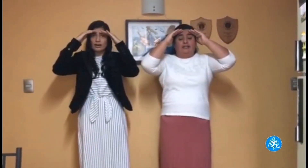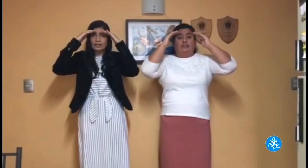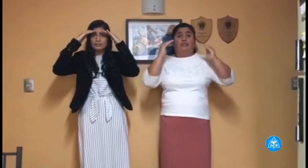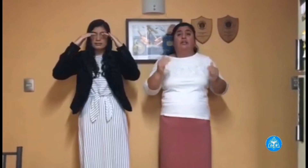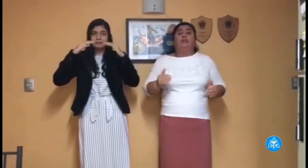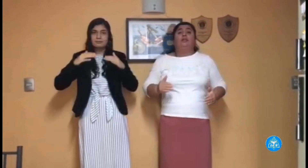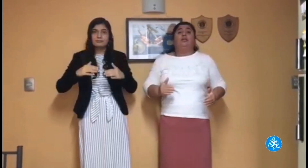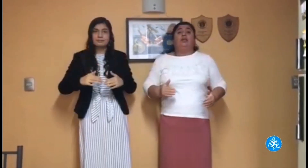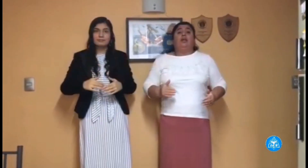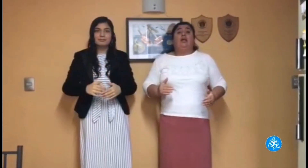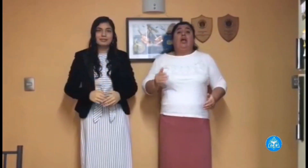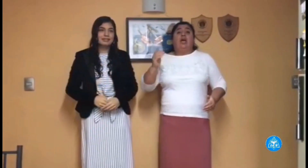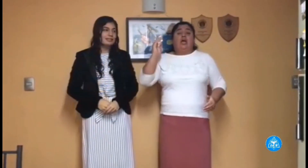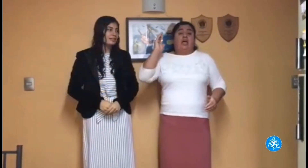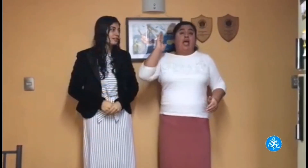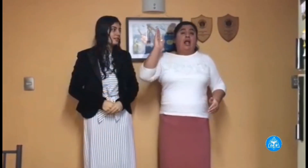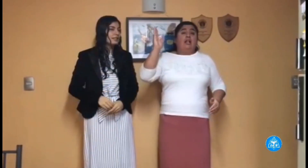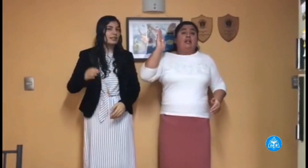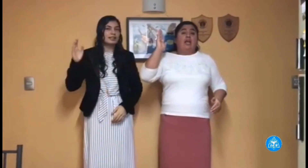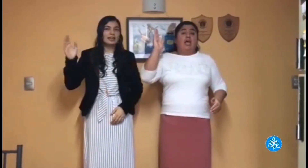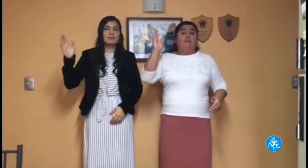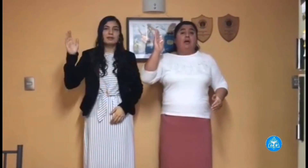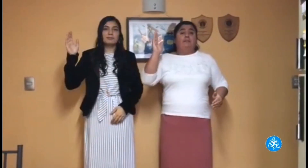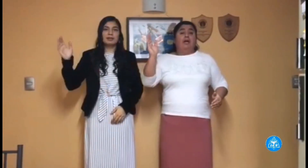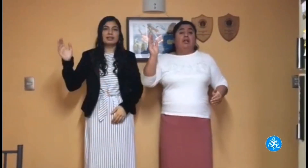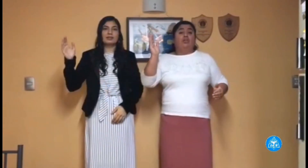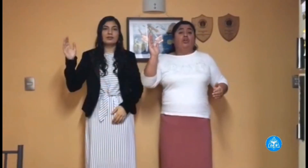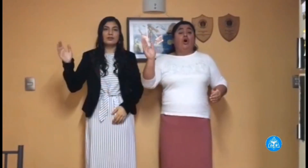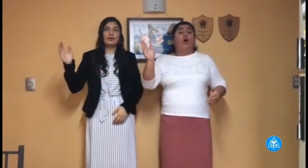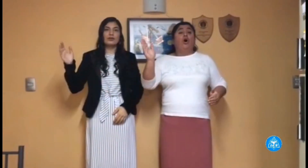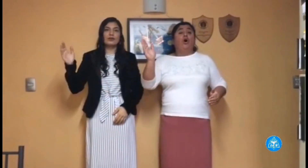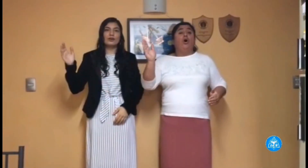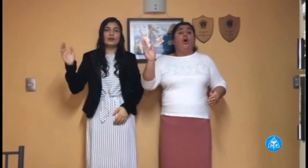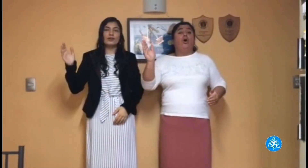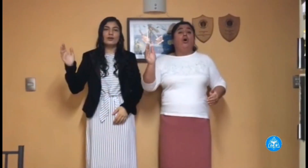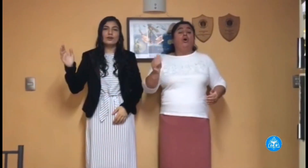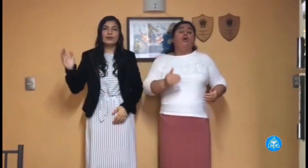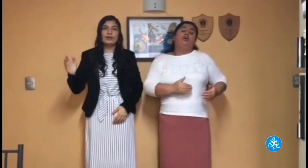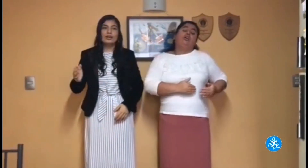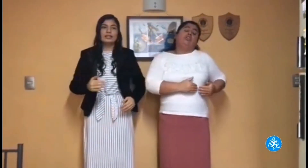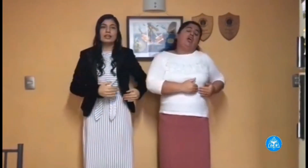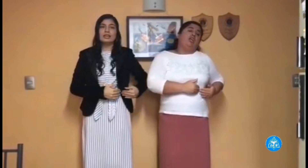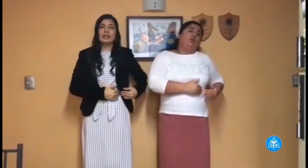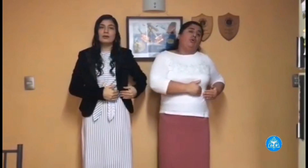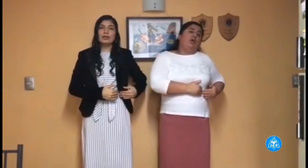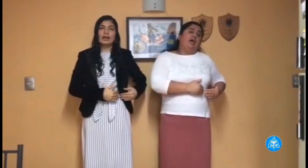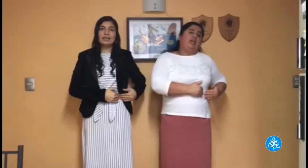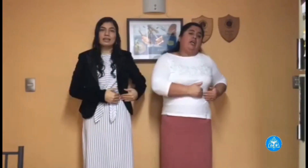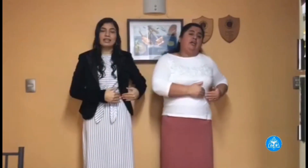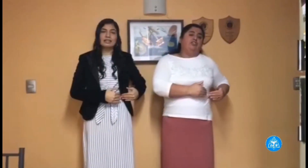verás. El que me perdonó tiene una herida en